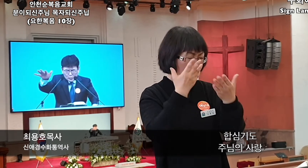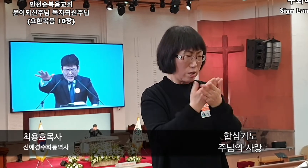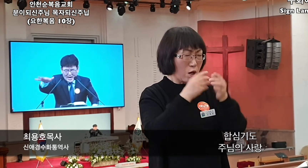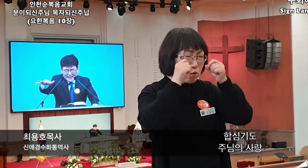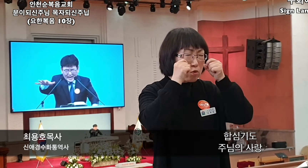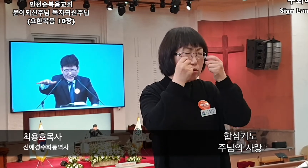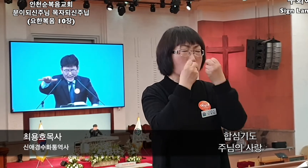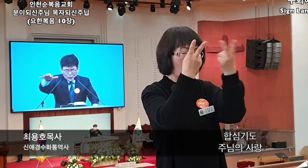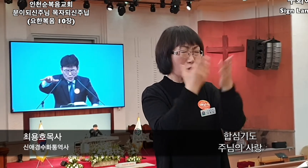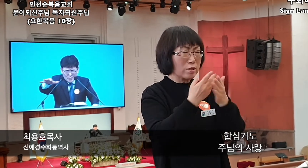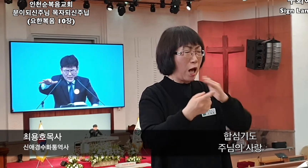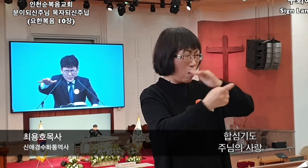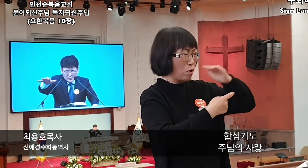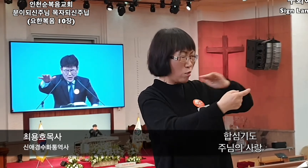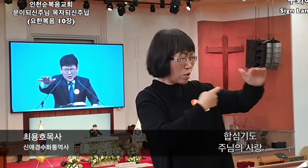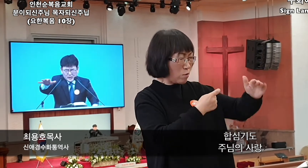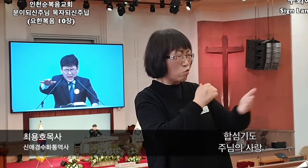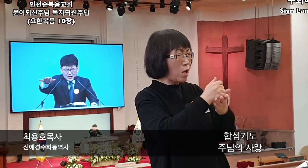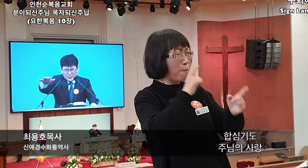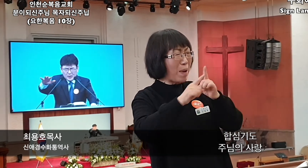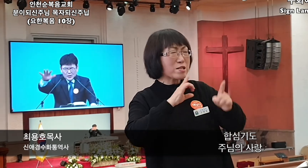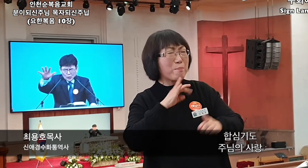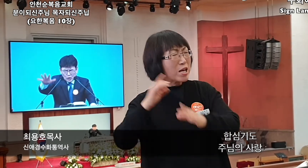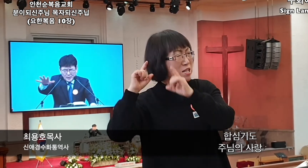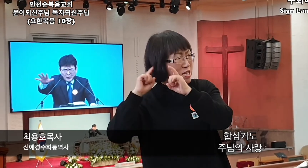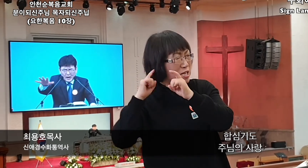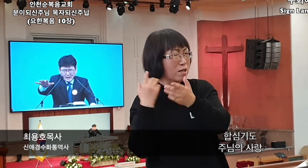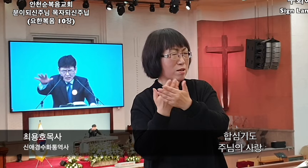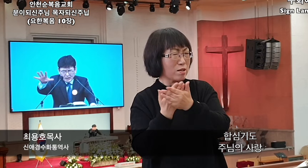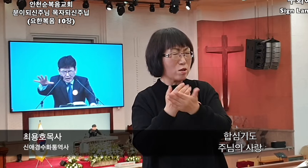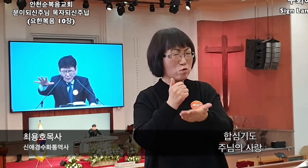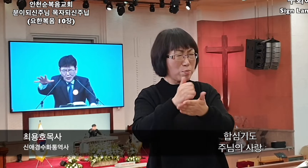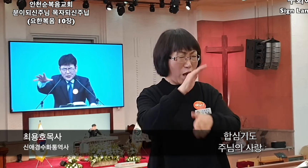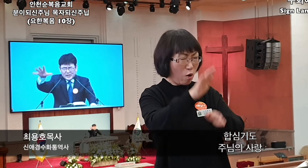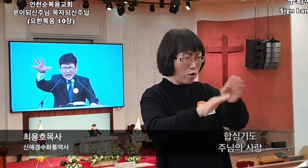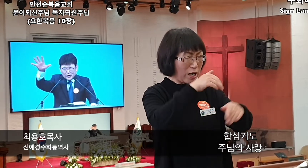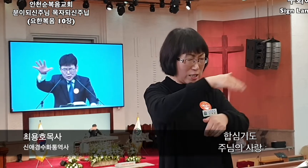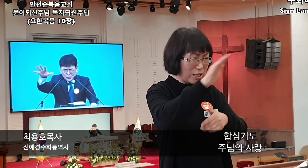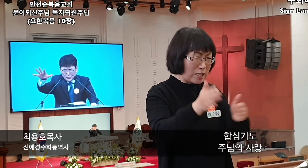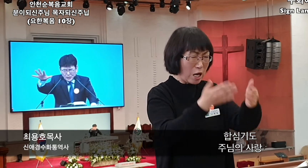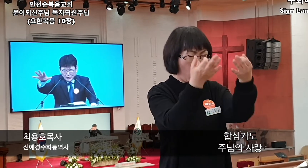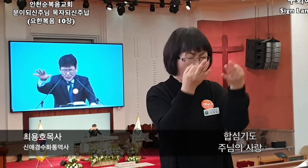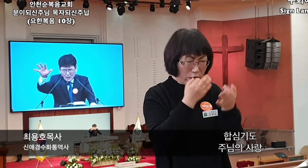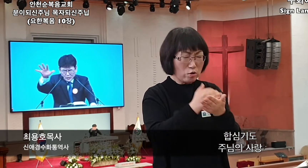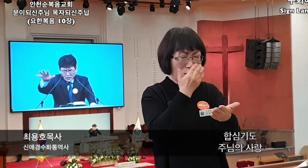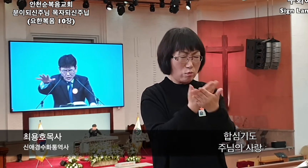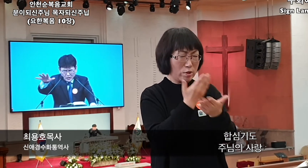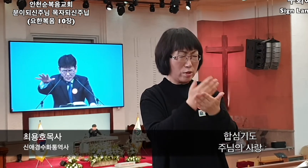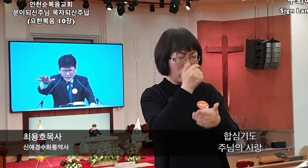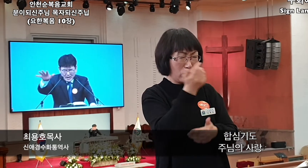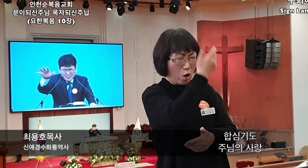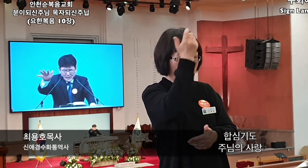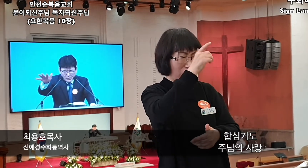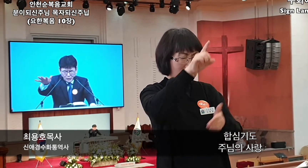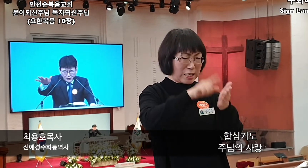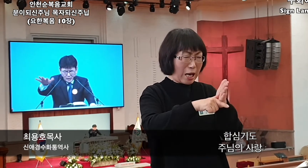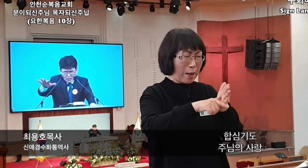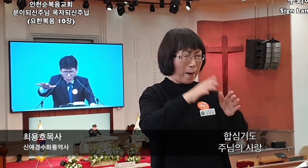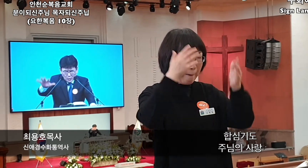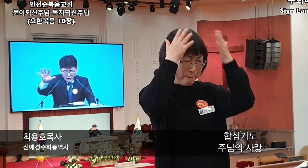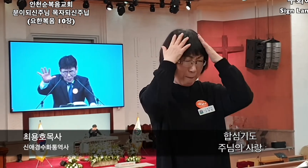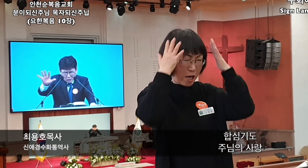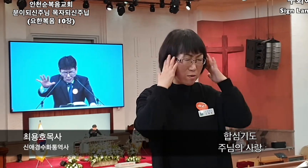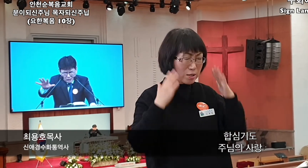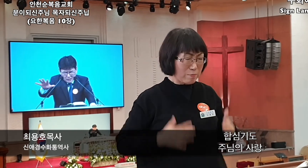강도와 도둑의 이야기가 아니라 주님의 말씀이 들려지게 하시며 주님이 걸어가신 그 길이 보여지게 하여 주시옵소서. 성령님 이 시간